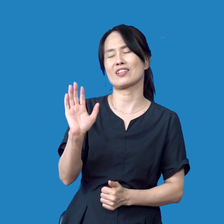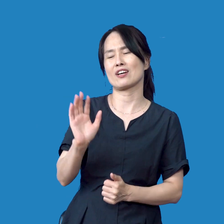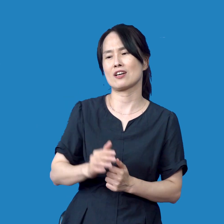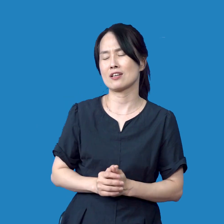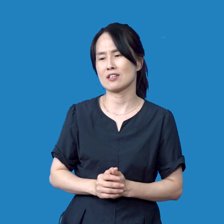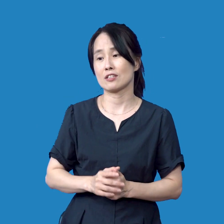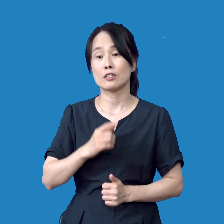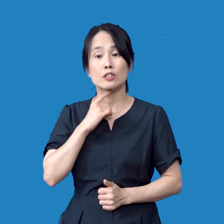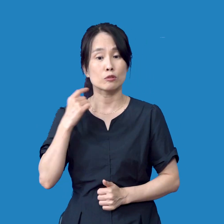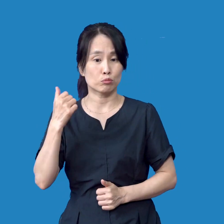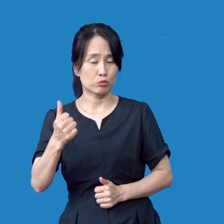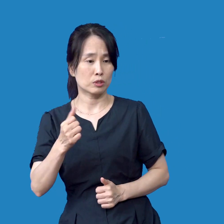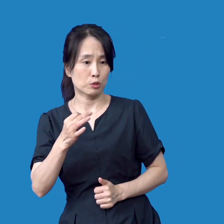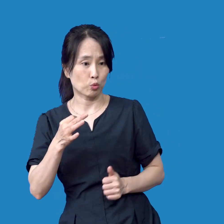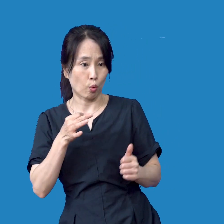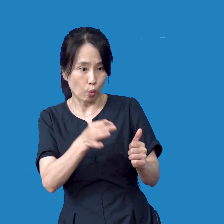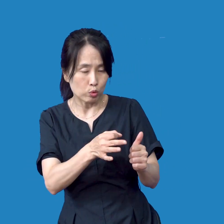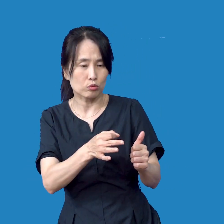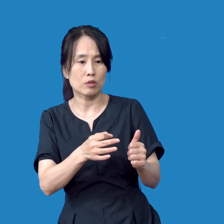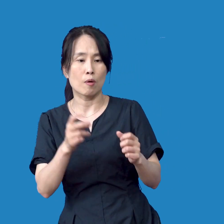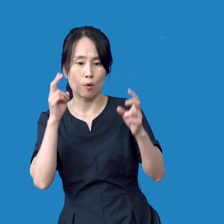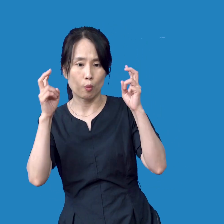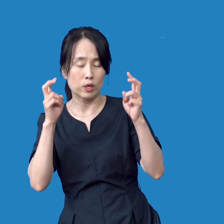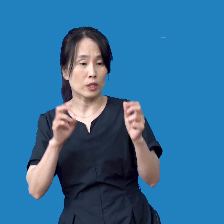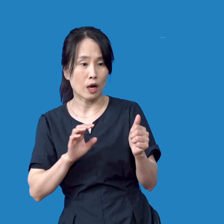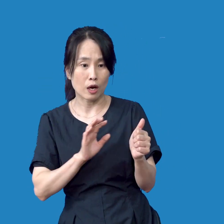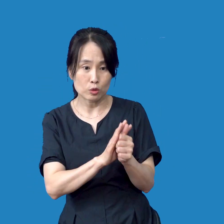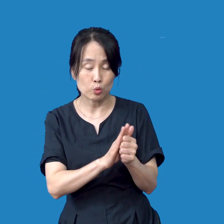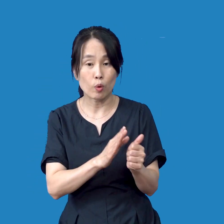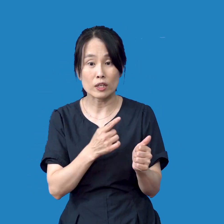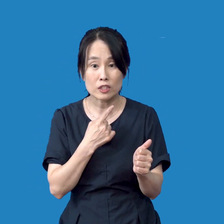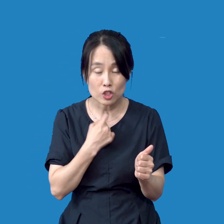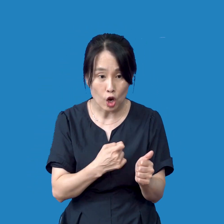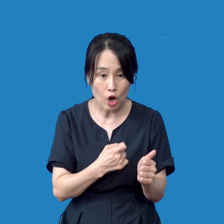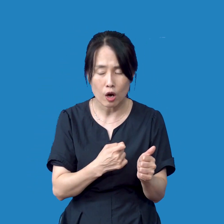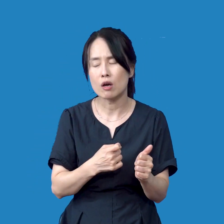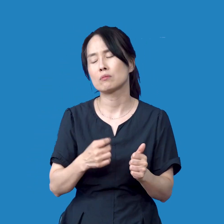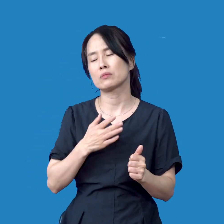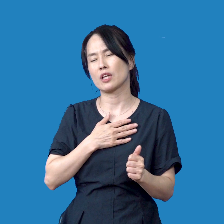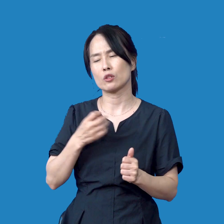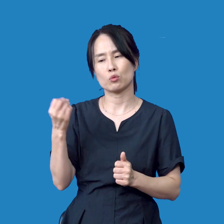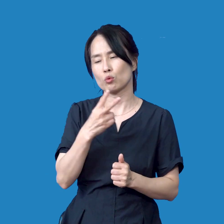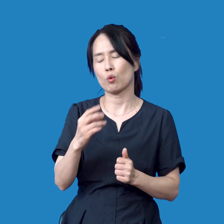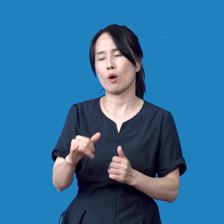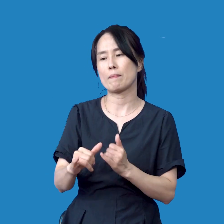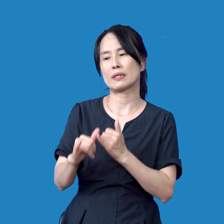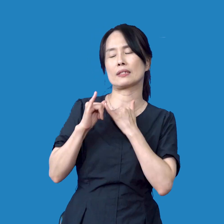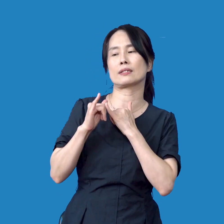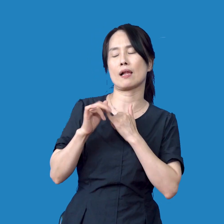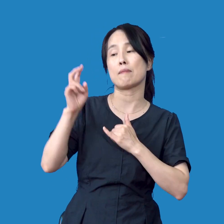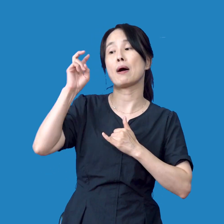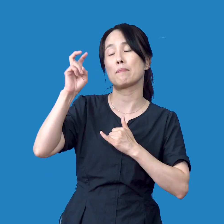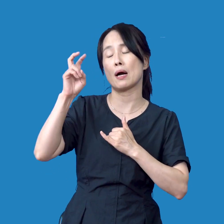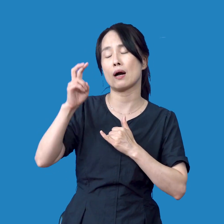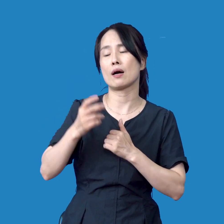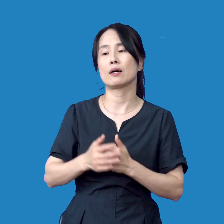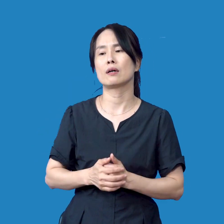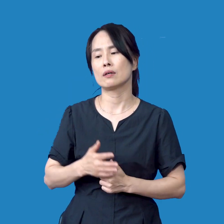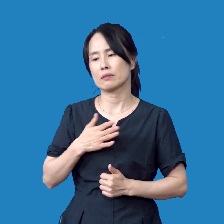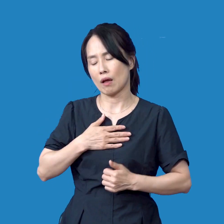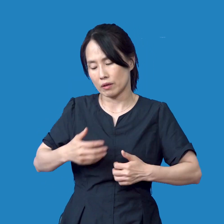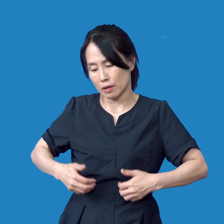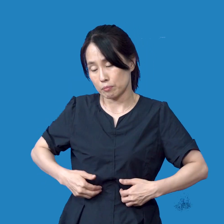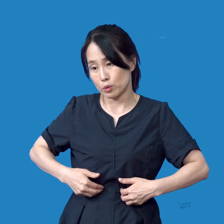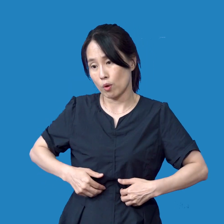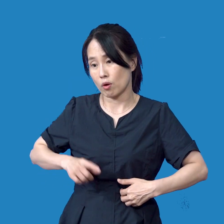신부님이 돈이나 직장이나 이런 걸로 저를 도왔다면 저는 또다시 자살을 시도했을 것입니다. 저에게